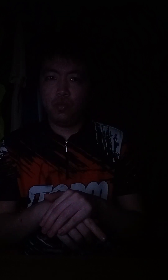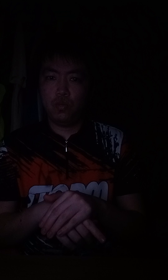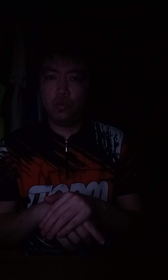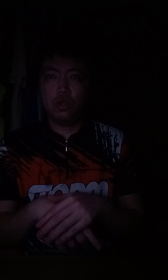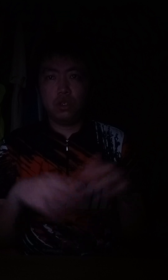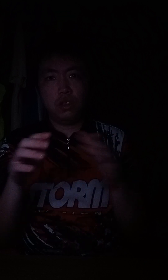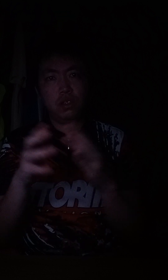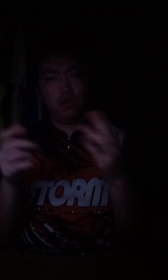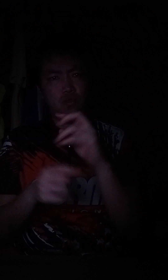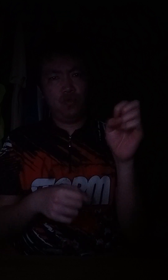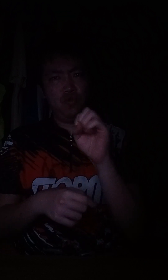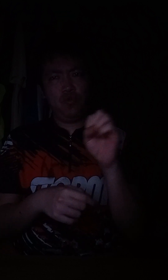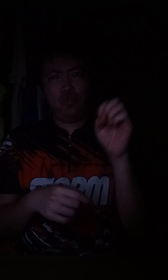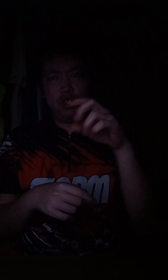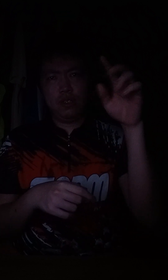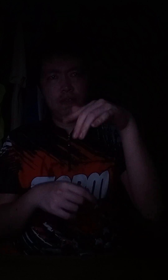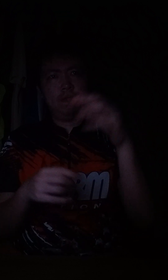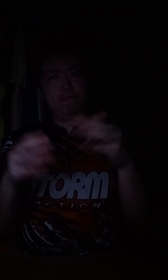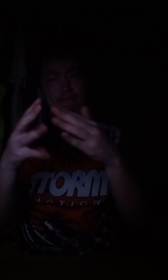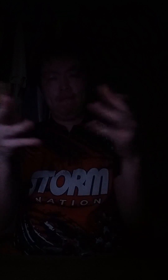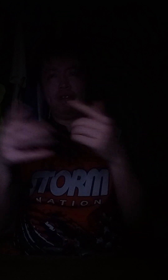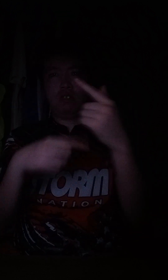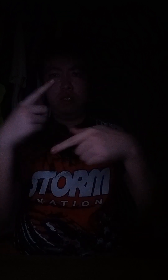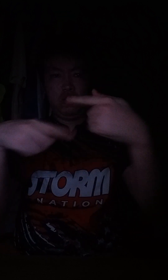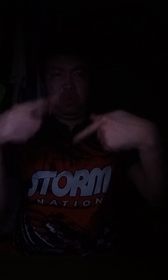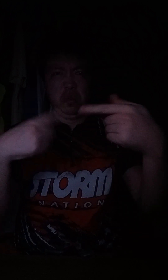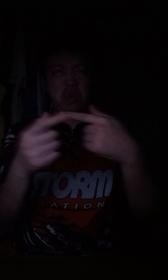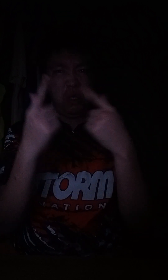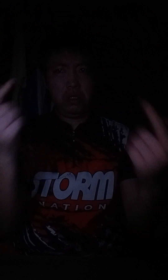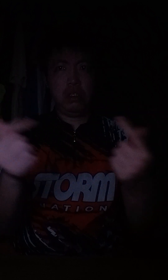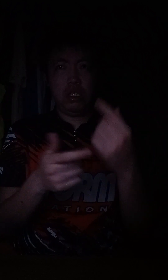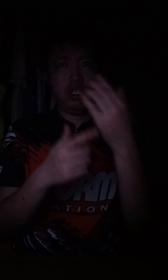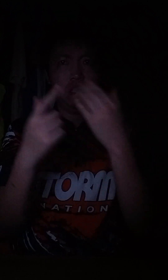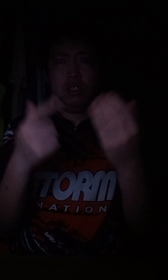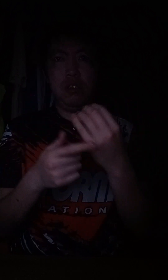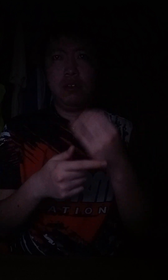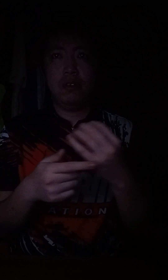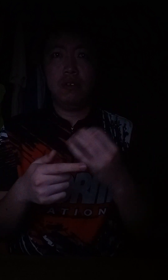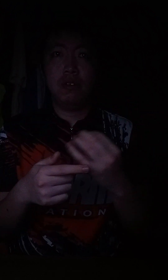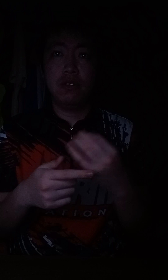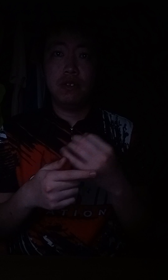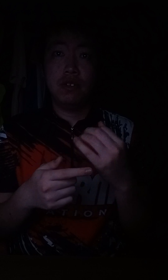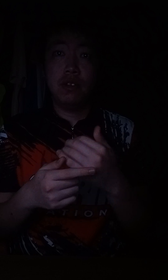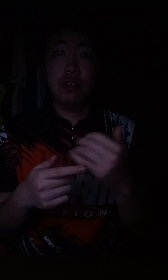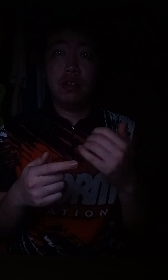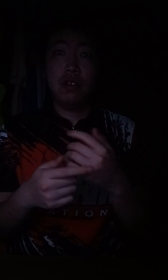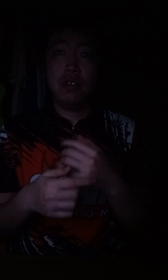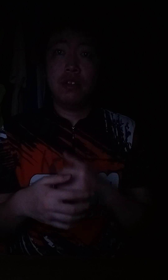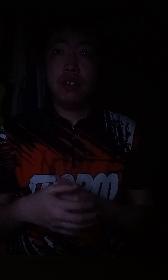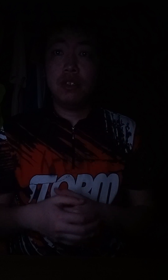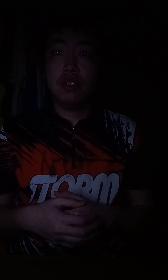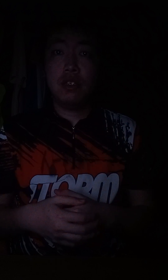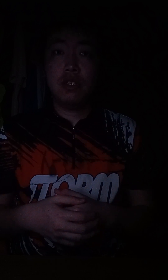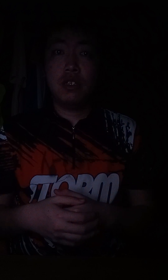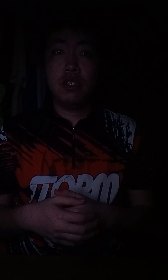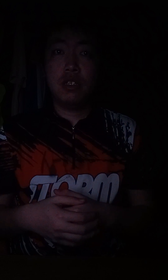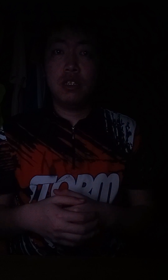외국인 운전기사와 승객 간 의사소통이 어려워 안전 문제가 발생할 수 있다는 지적도 나왔습니다.